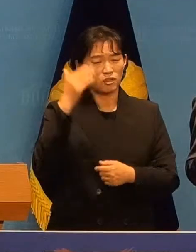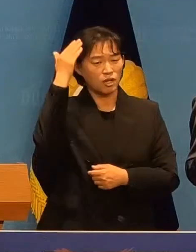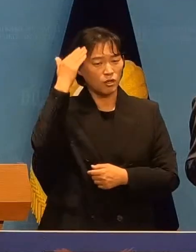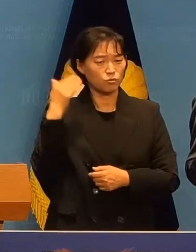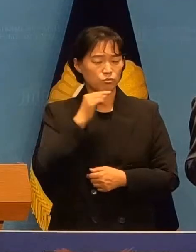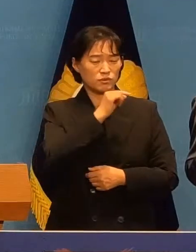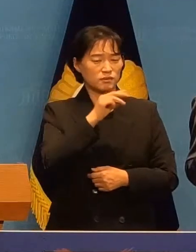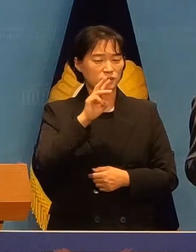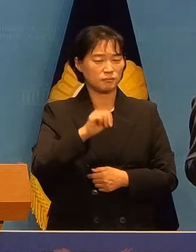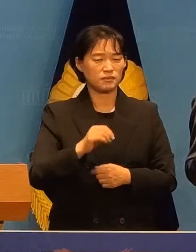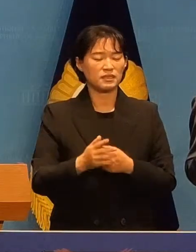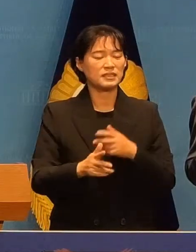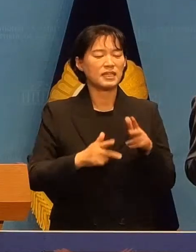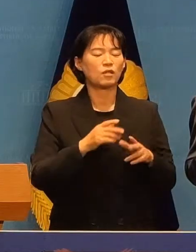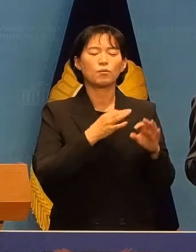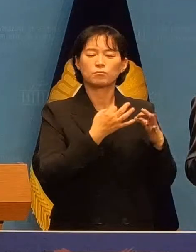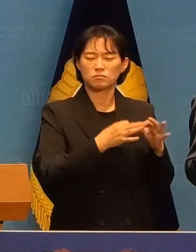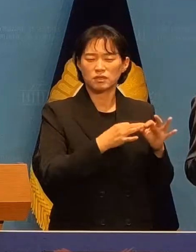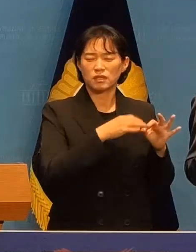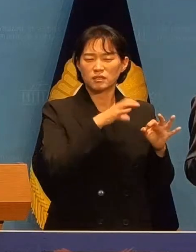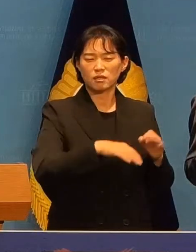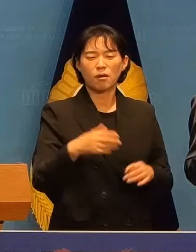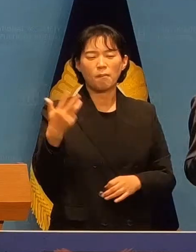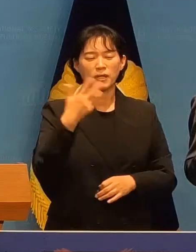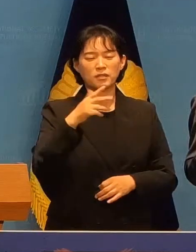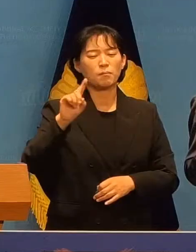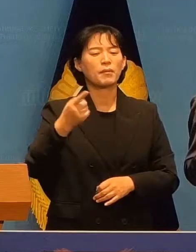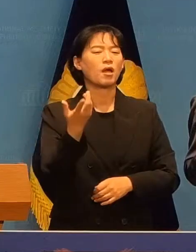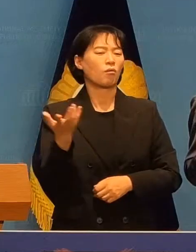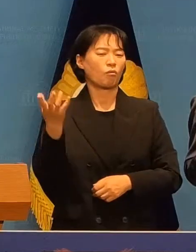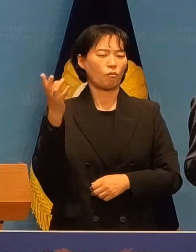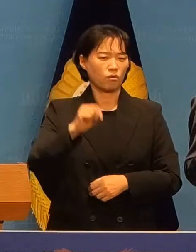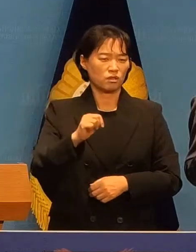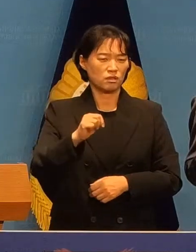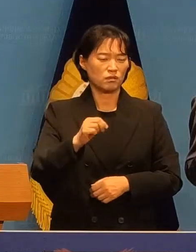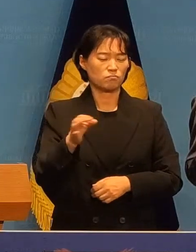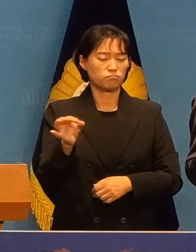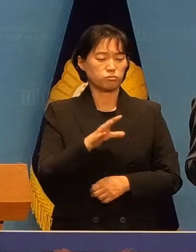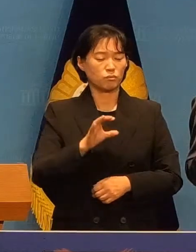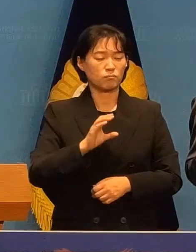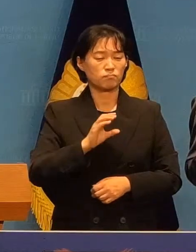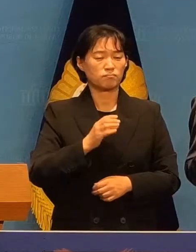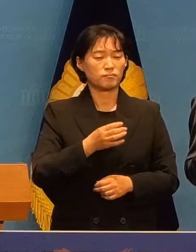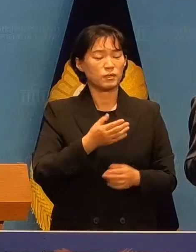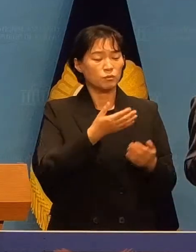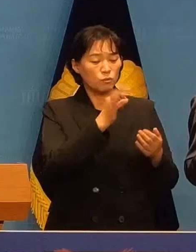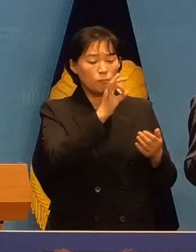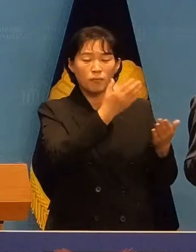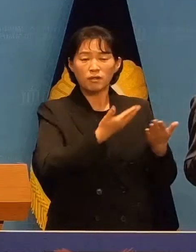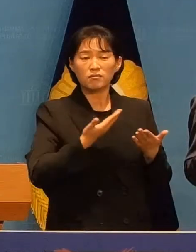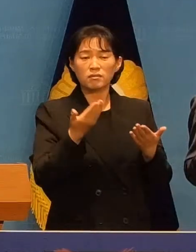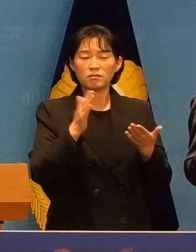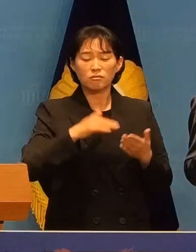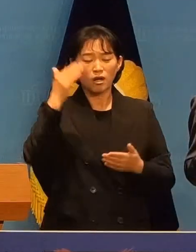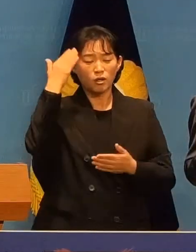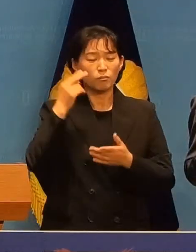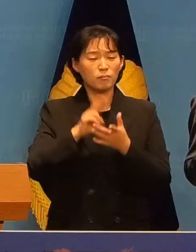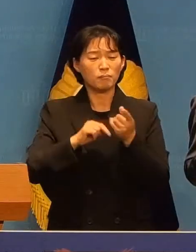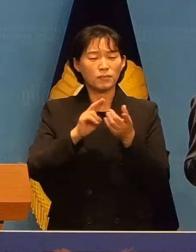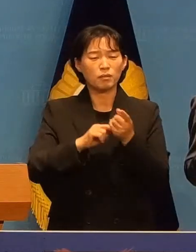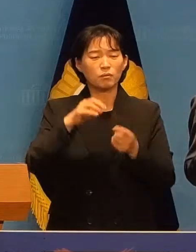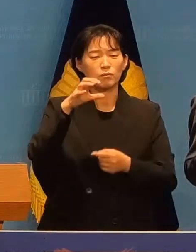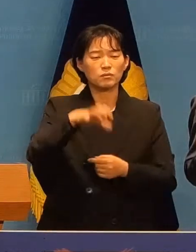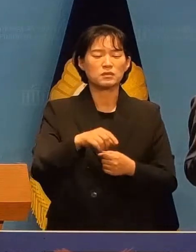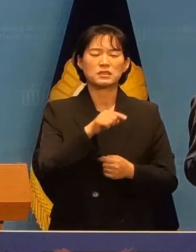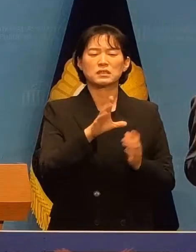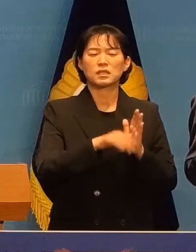한국GM은 산업은행으로부터 8,100억 원을 무상 지원받으면서도 국내 판매 대리점은